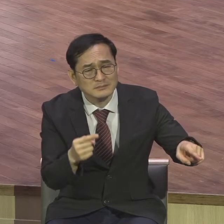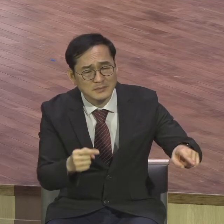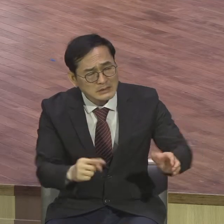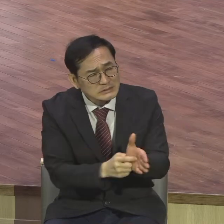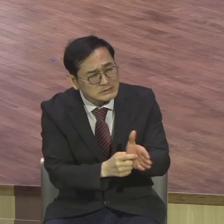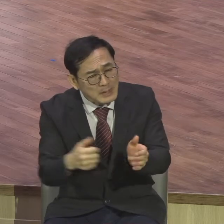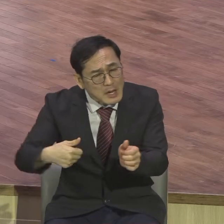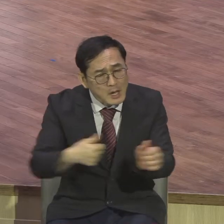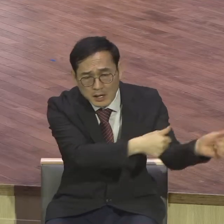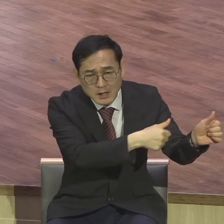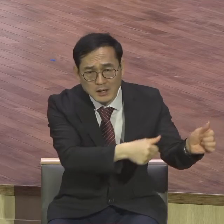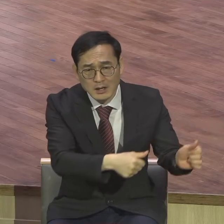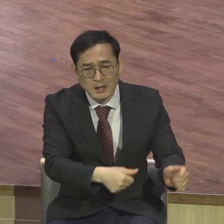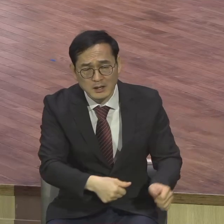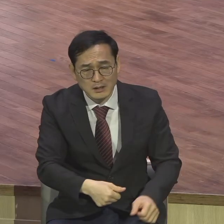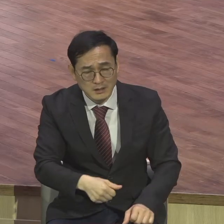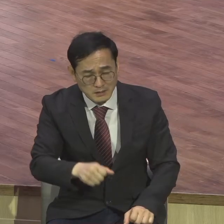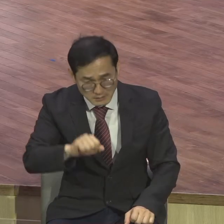쫓아갔냐.